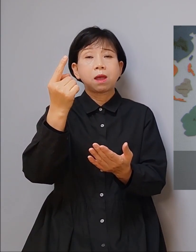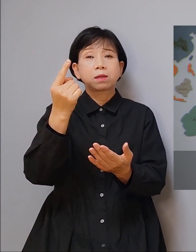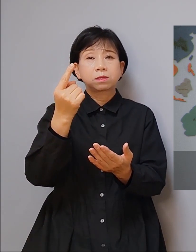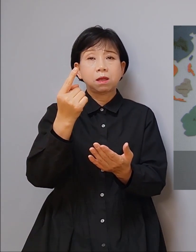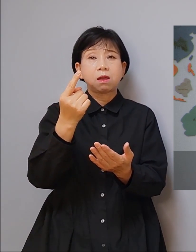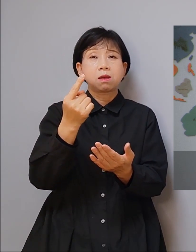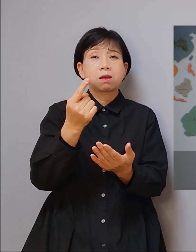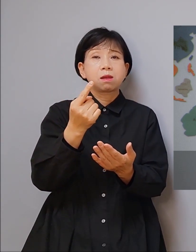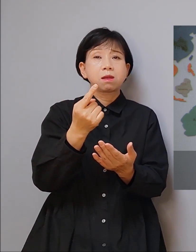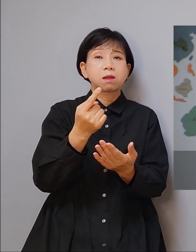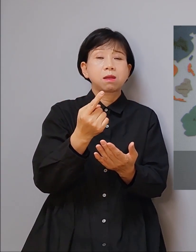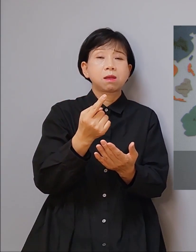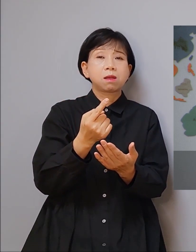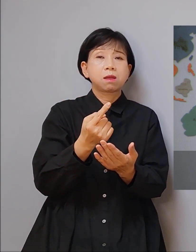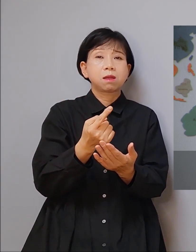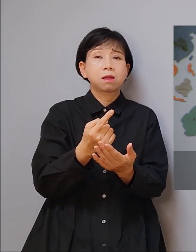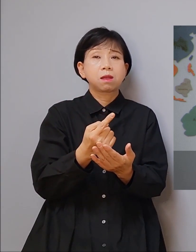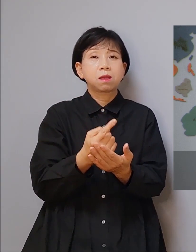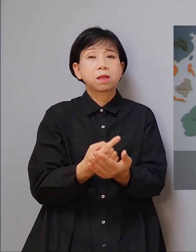임하사